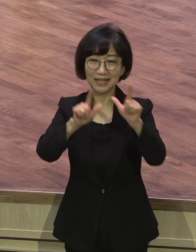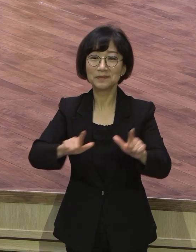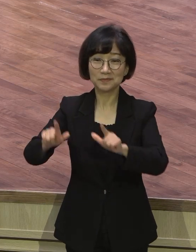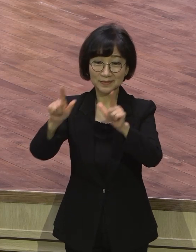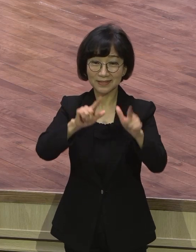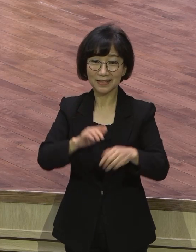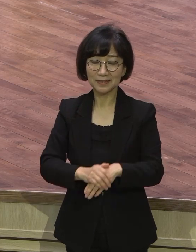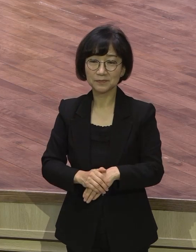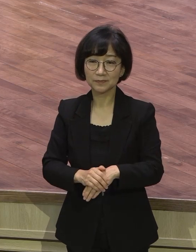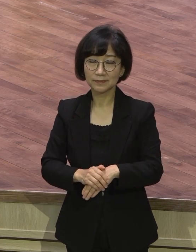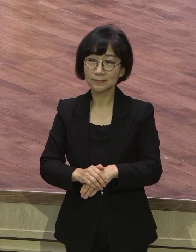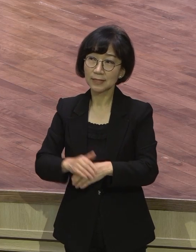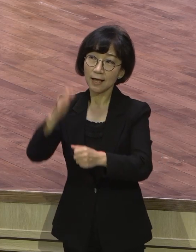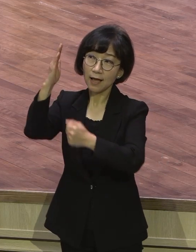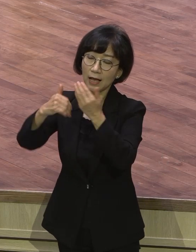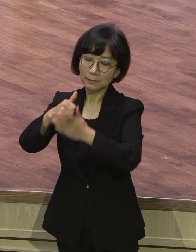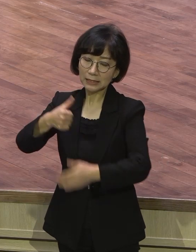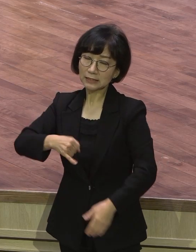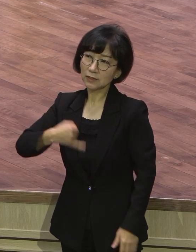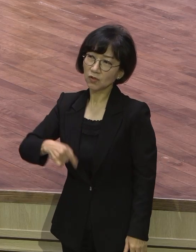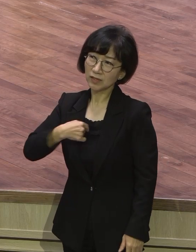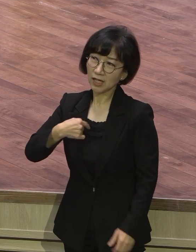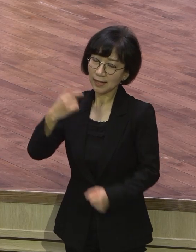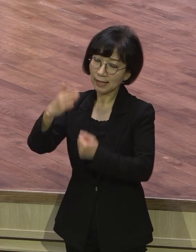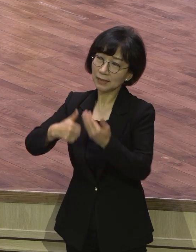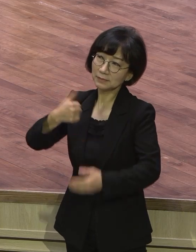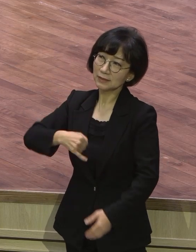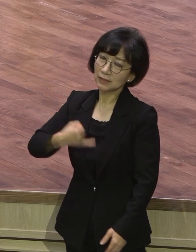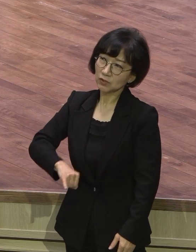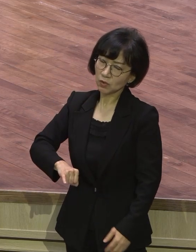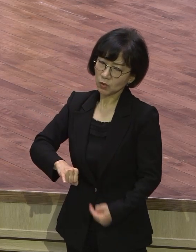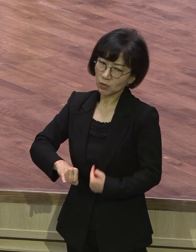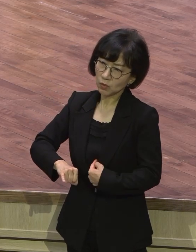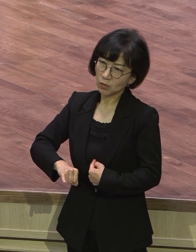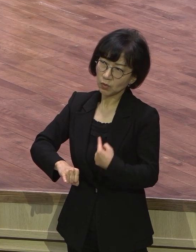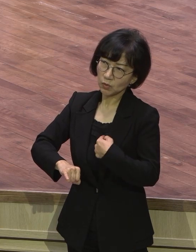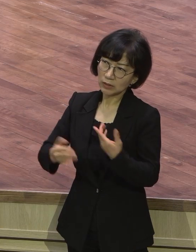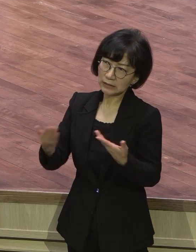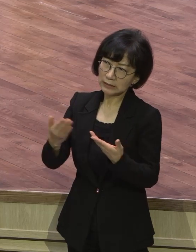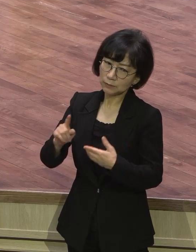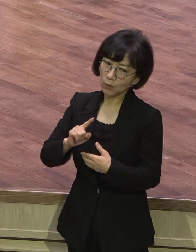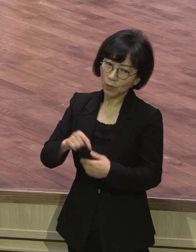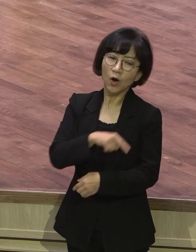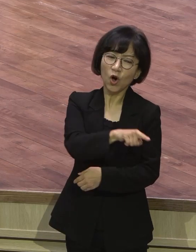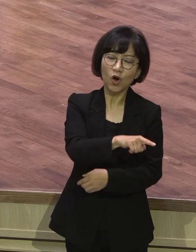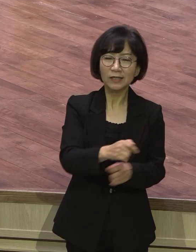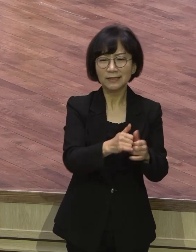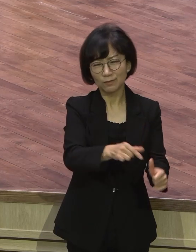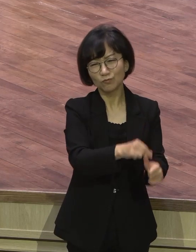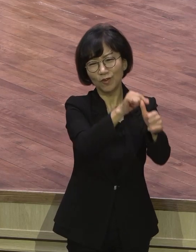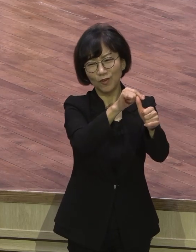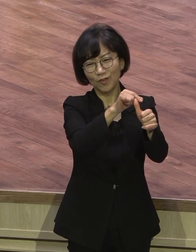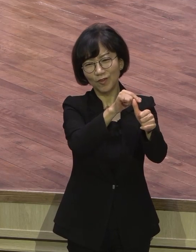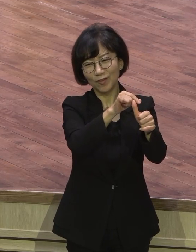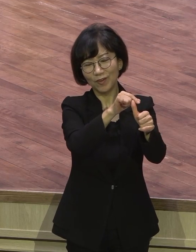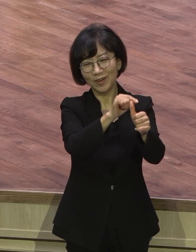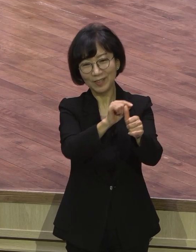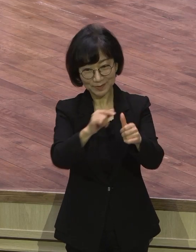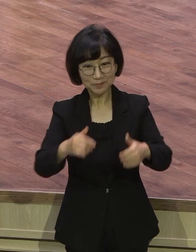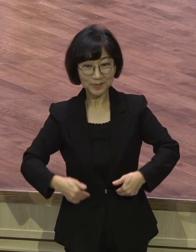하나님의 자녀다운 도덕적인 말이 아니라고요. 그건 우리가 죽어도 깨나도 절의 중보다 우리가 신부보다, 수녀보다 못해요.